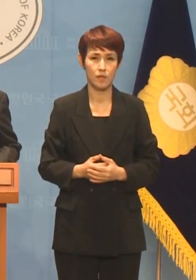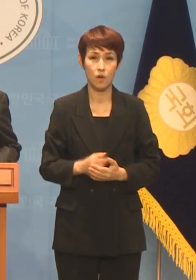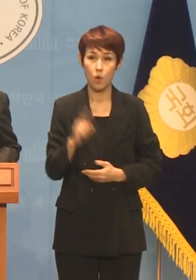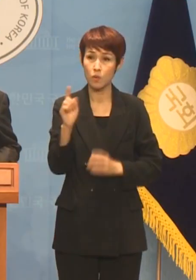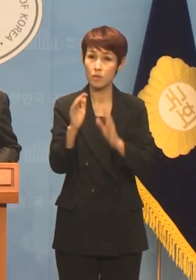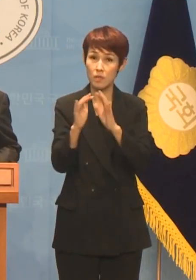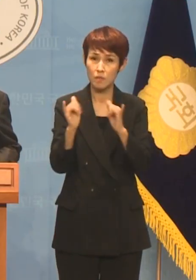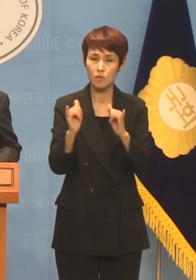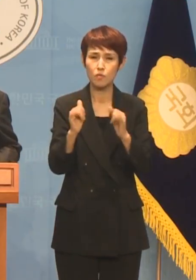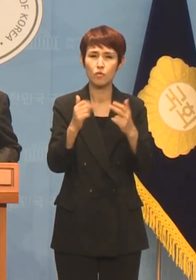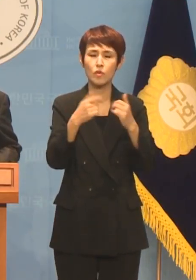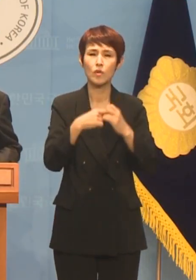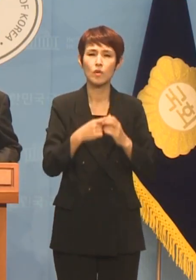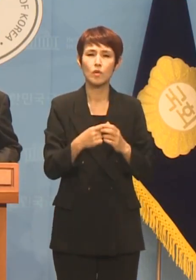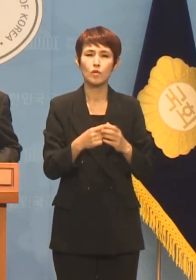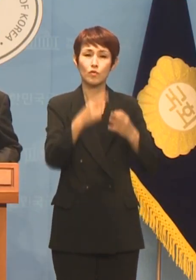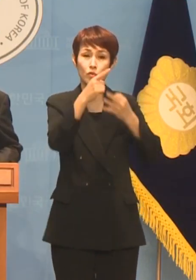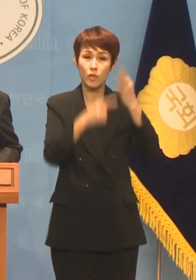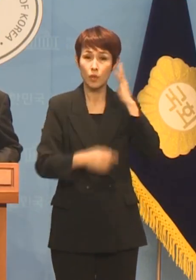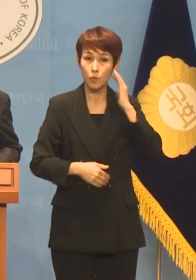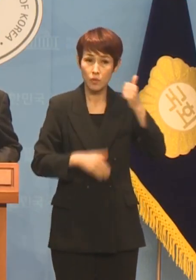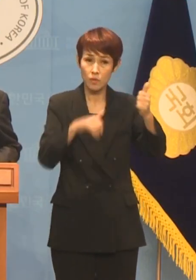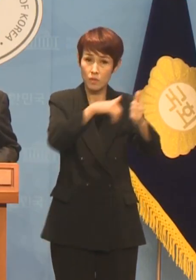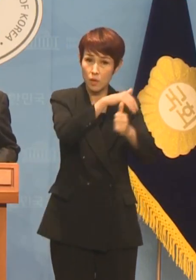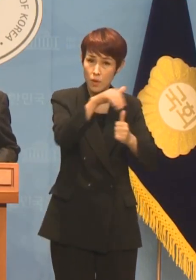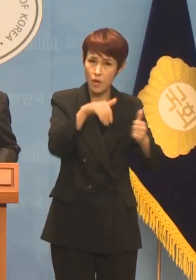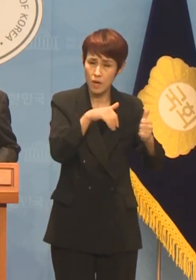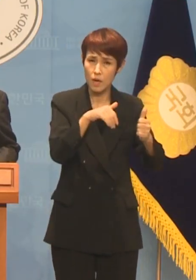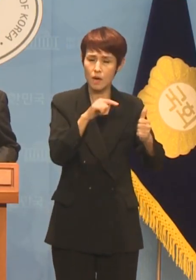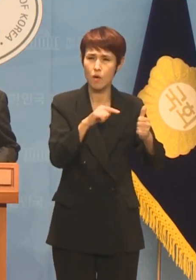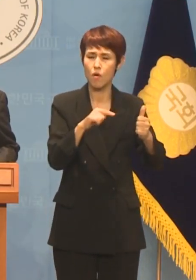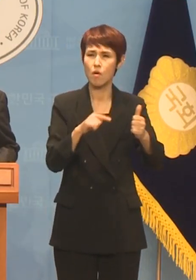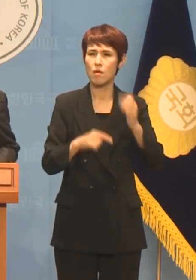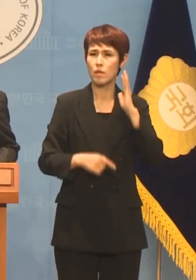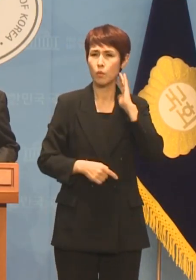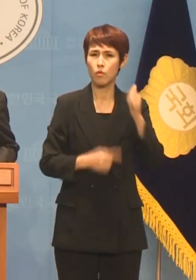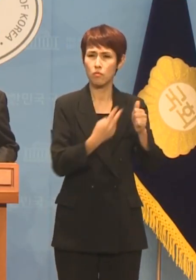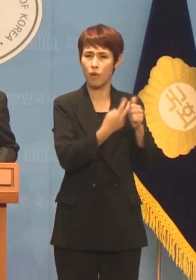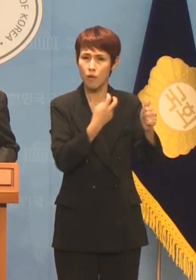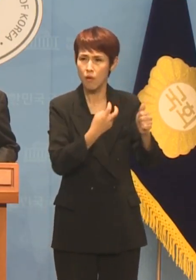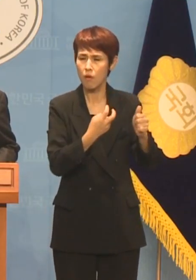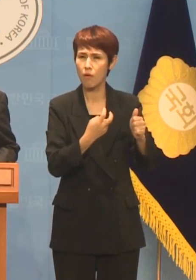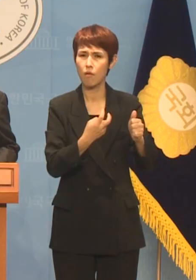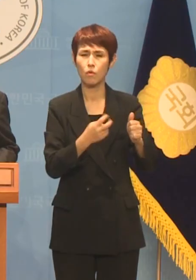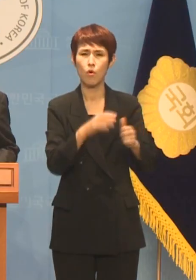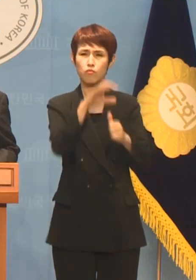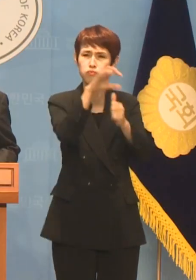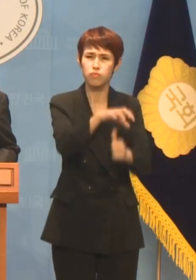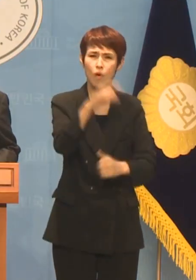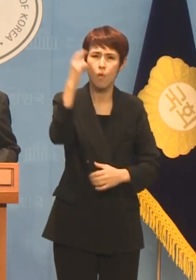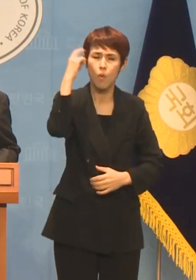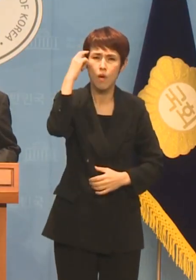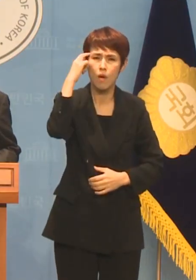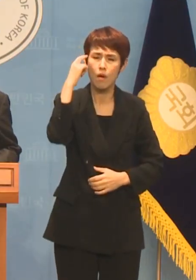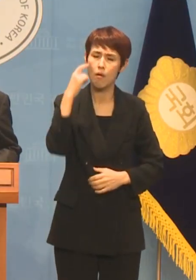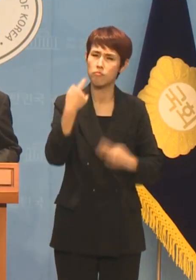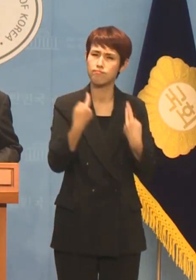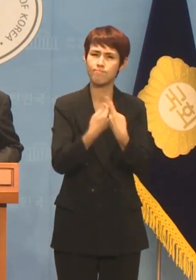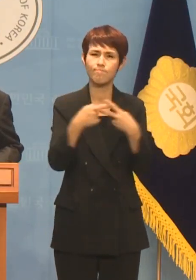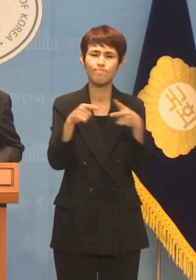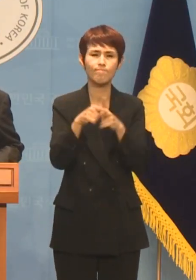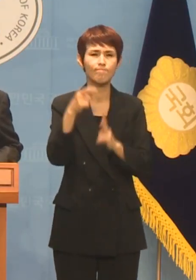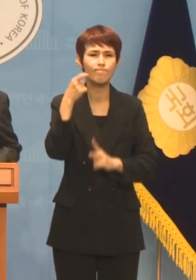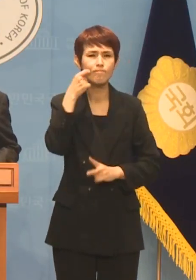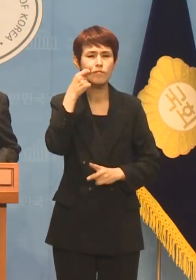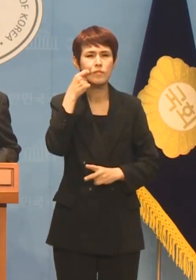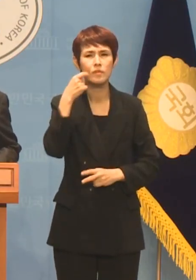인사는 윤석열 대통령의 상황에 대해 대통령을 탄핵을 했는데 왜 구속까지 시켰는지 이해하지